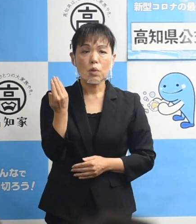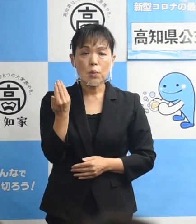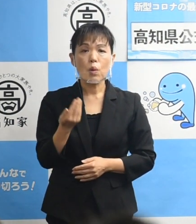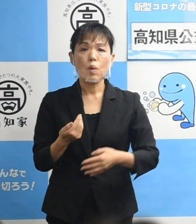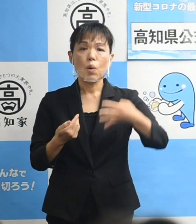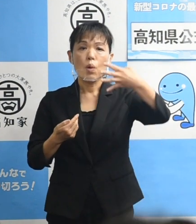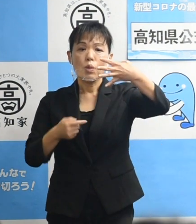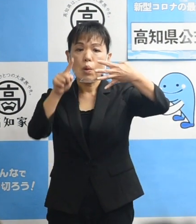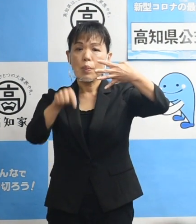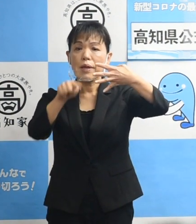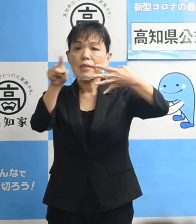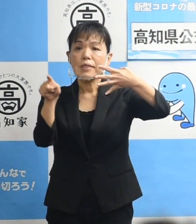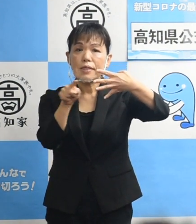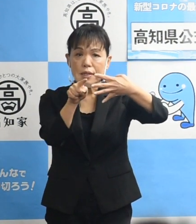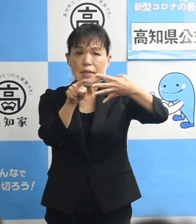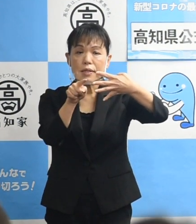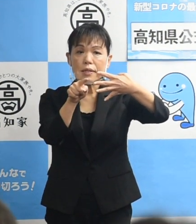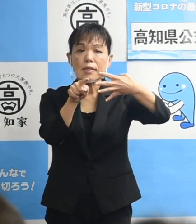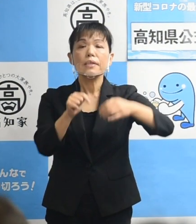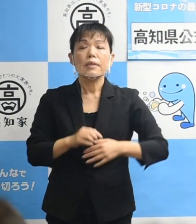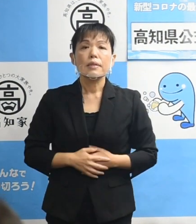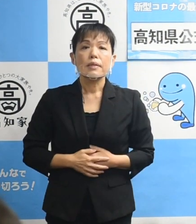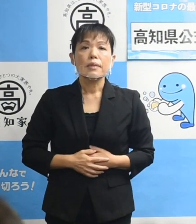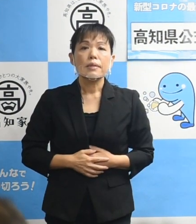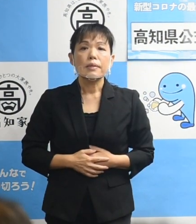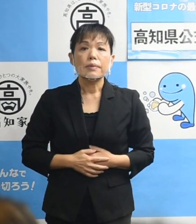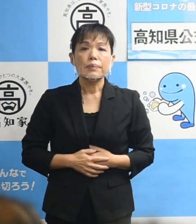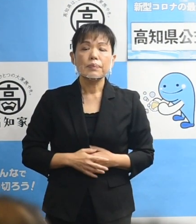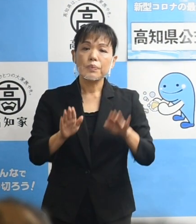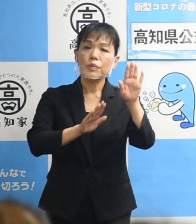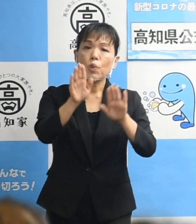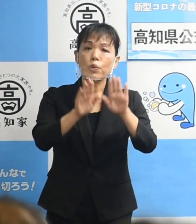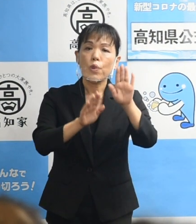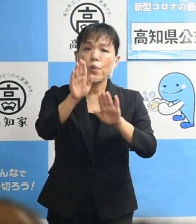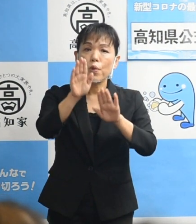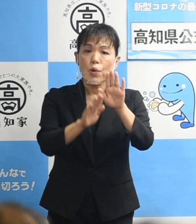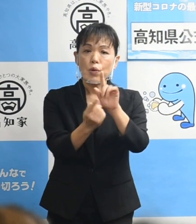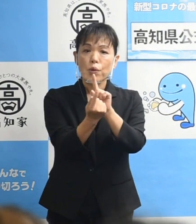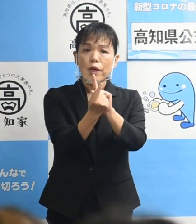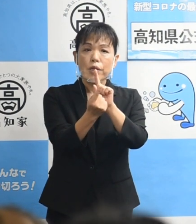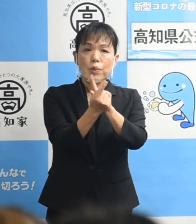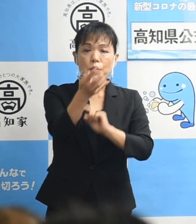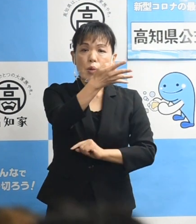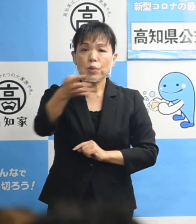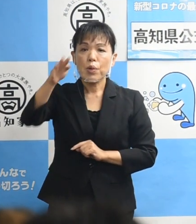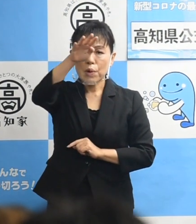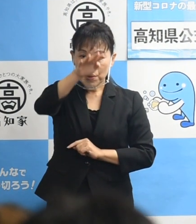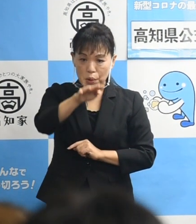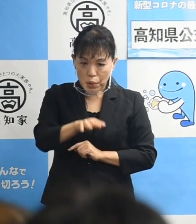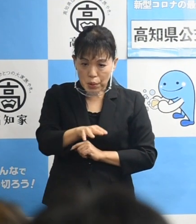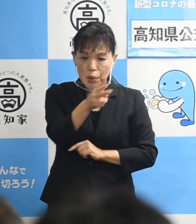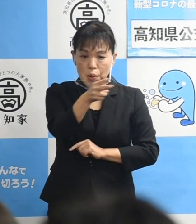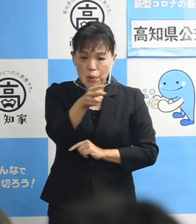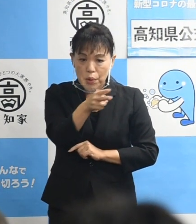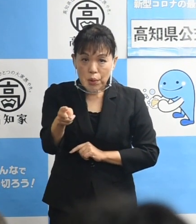4ページ目になりますでしょうか。県内患者の状況という対応の表のところのご覧をい